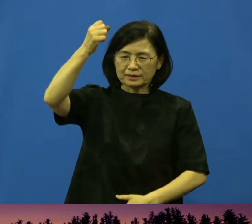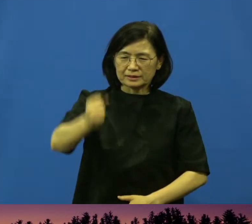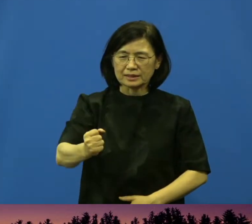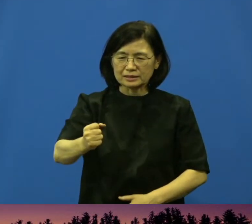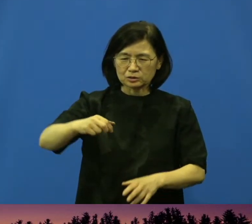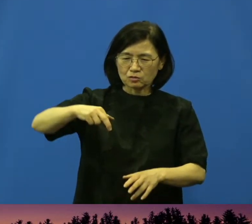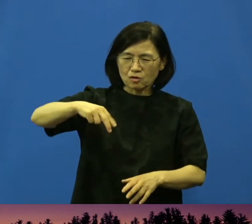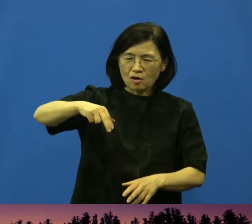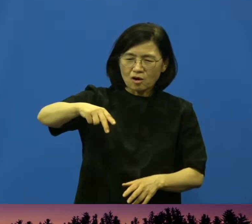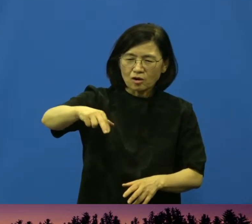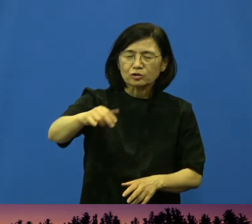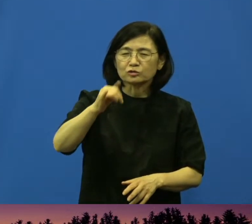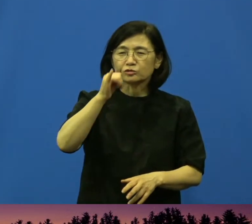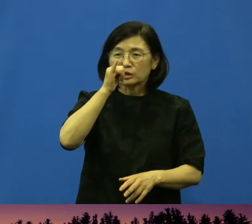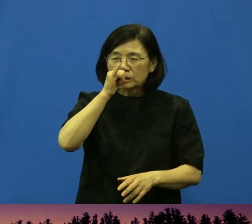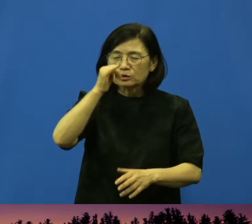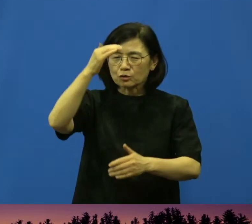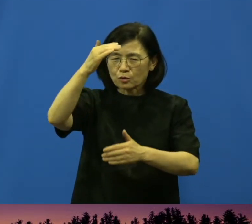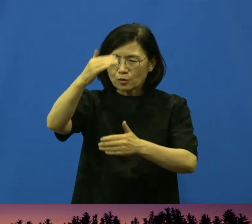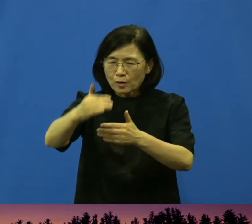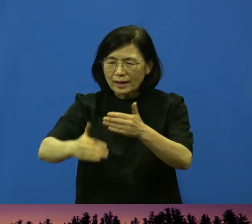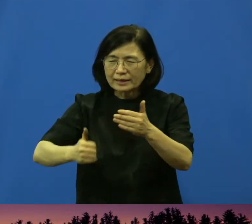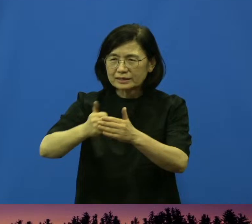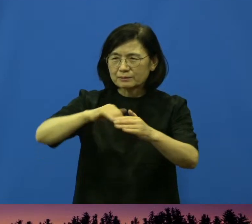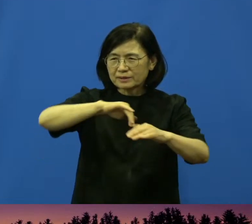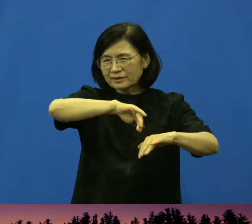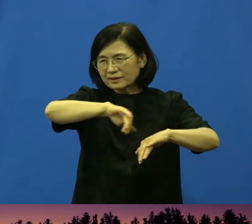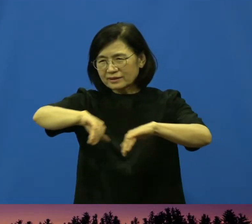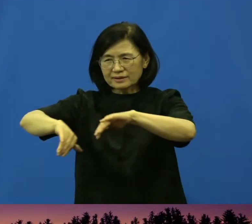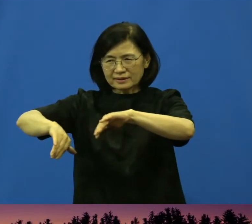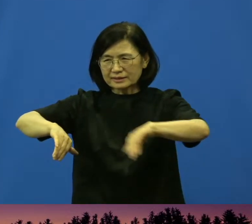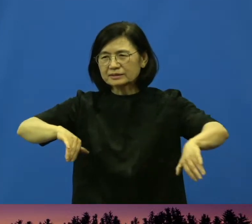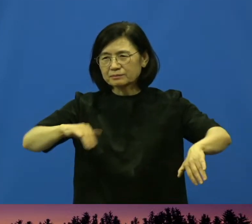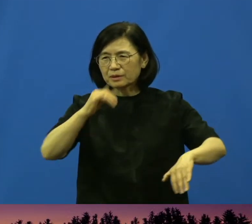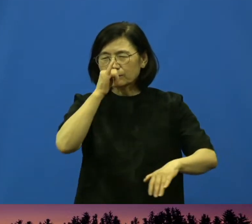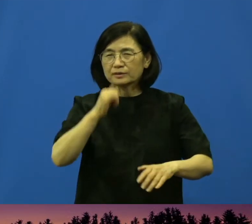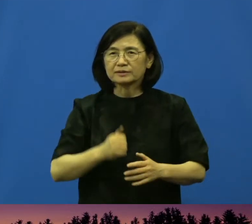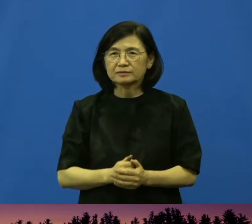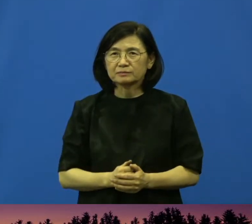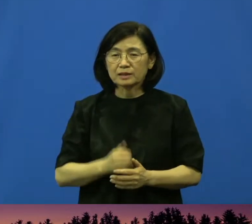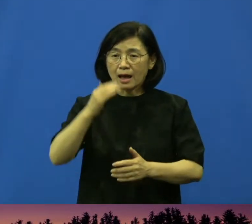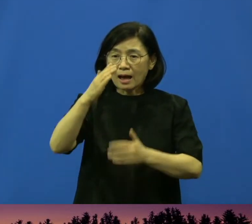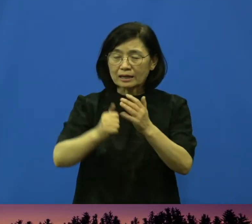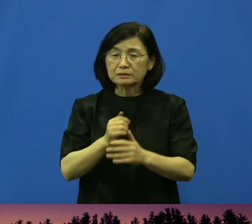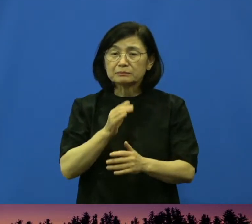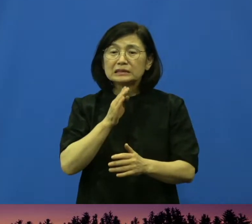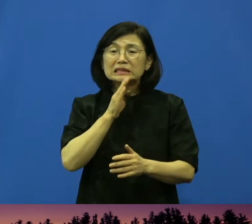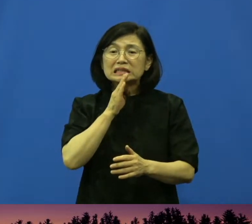하나님이 살짝 손을 보신 거죠. 여러분, 세게 치면 죽어요.